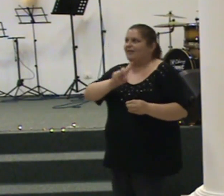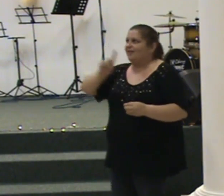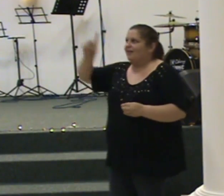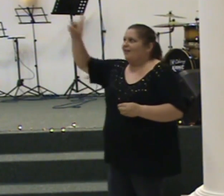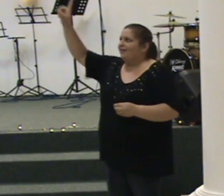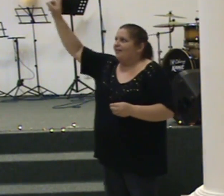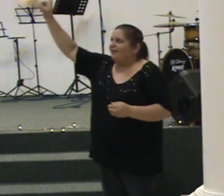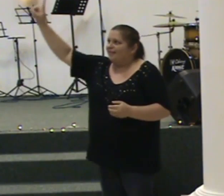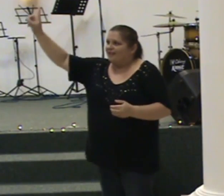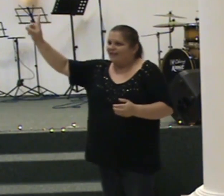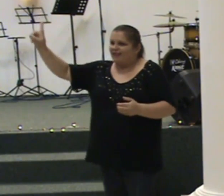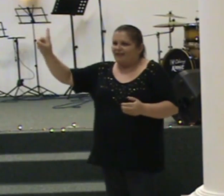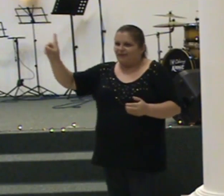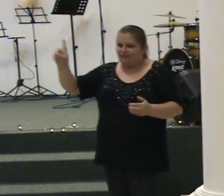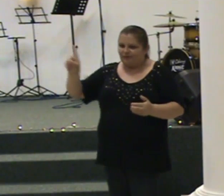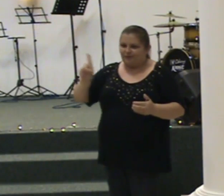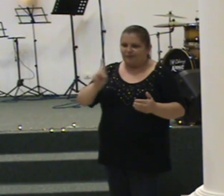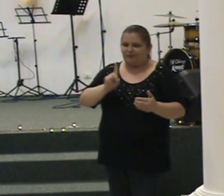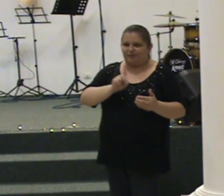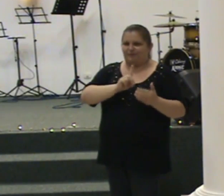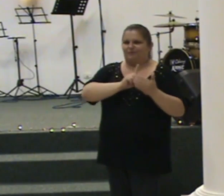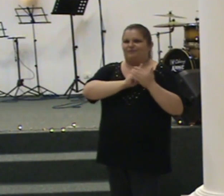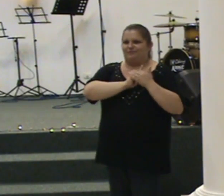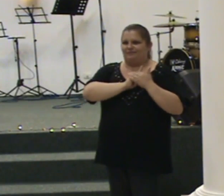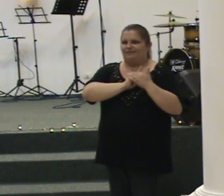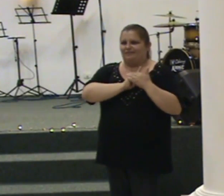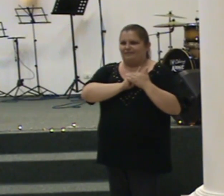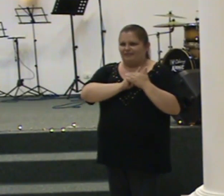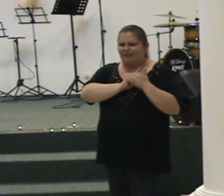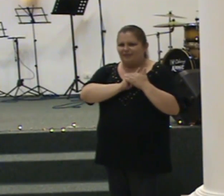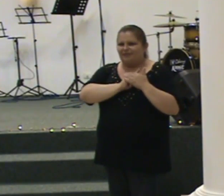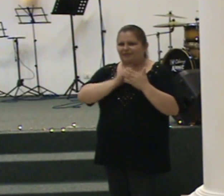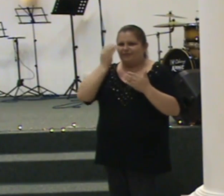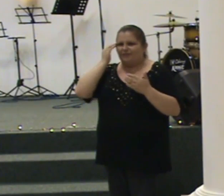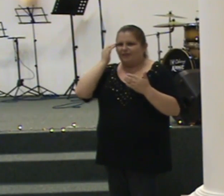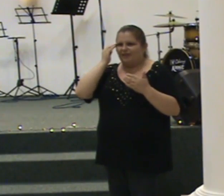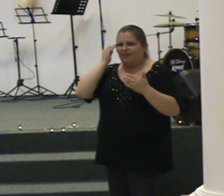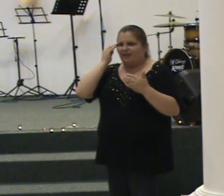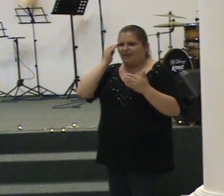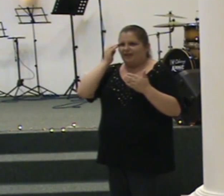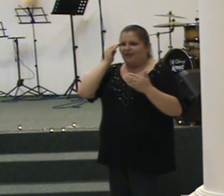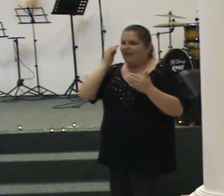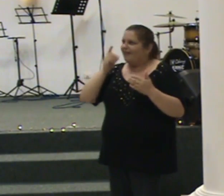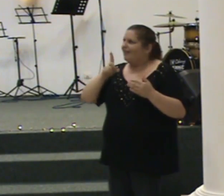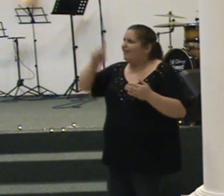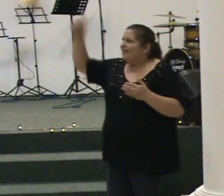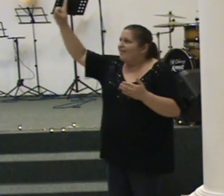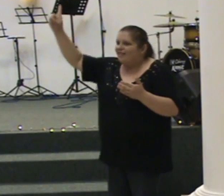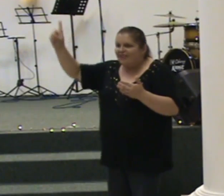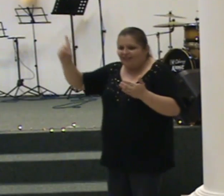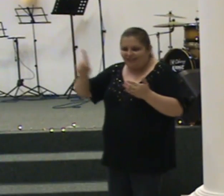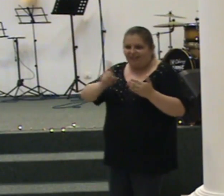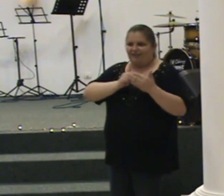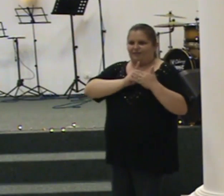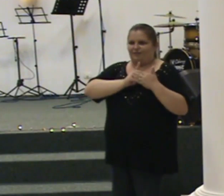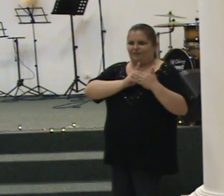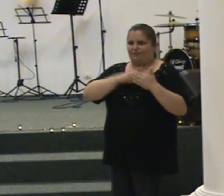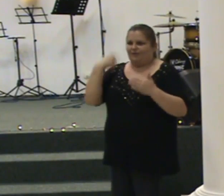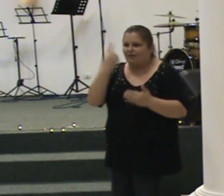Porque Jesus, quando nasceu, a palavra diz que Jesus é o próprio Deus que veio ao mundo.